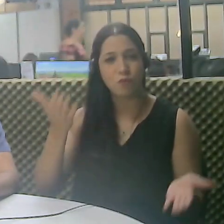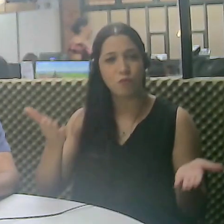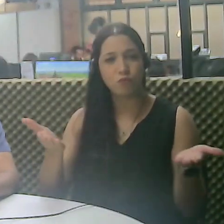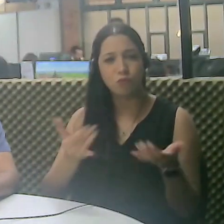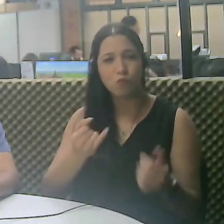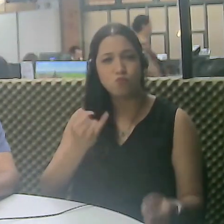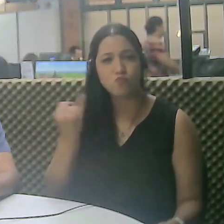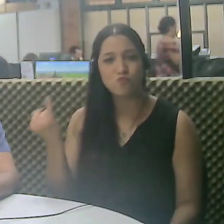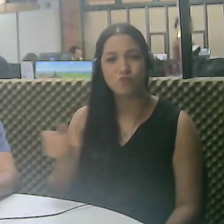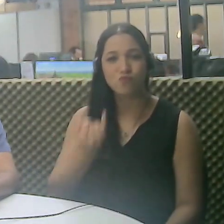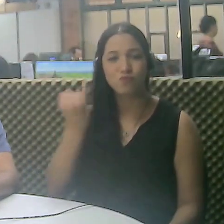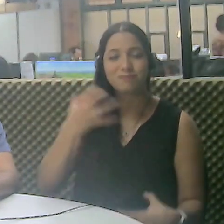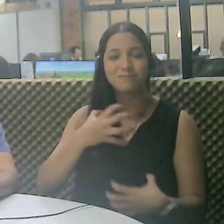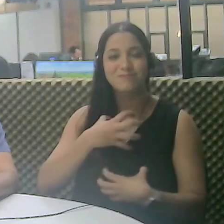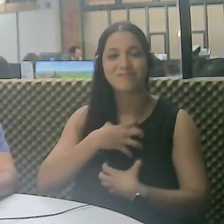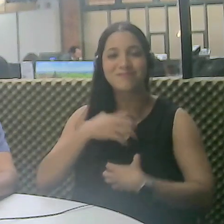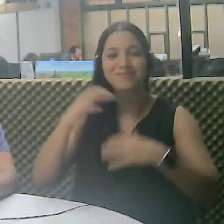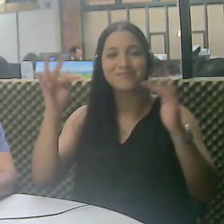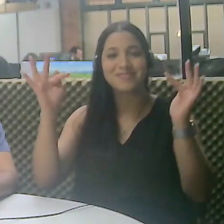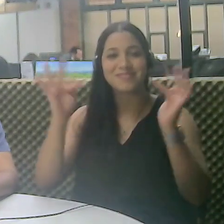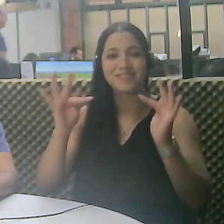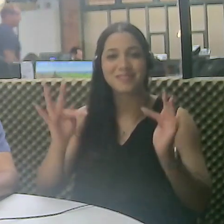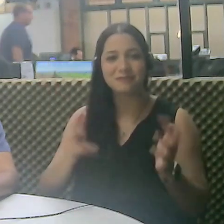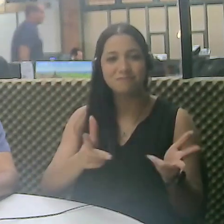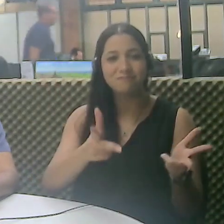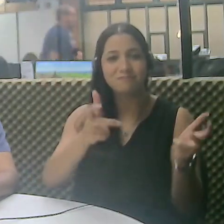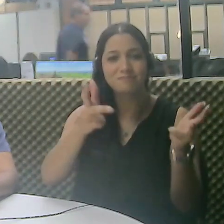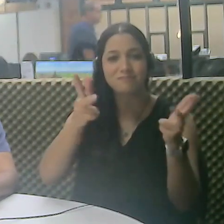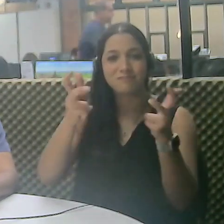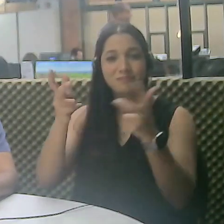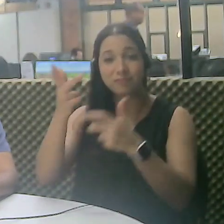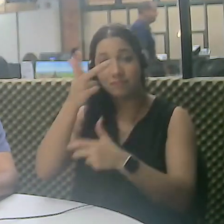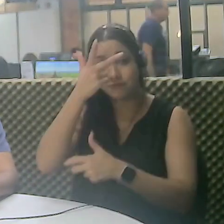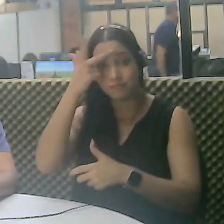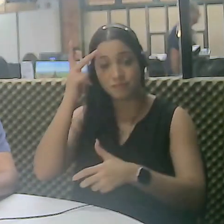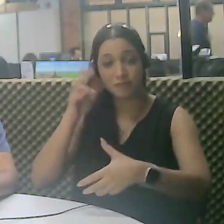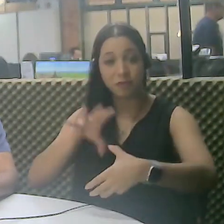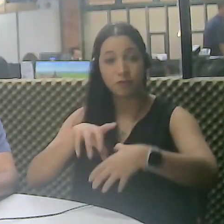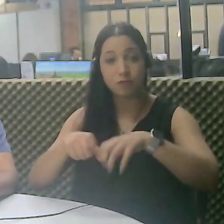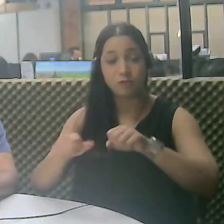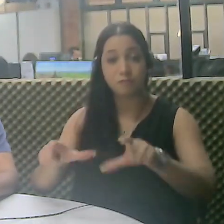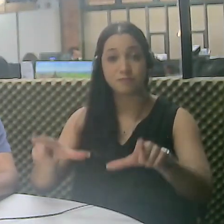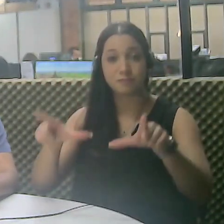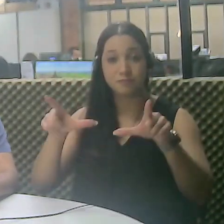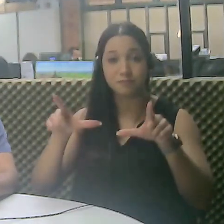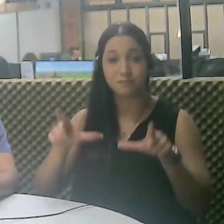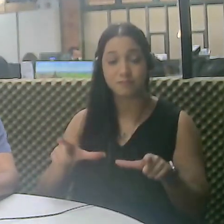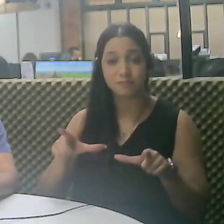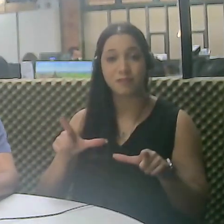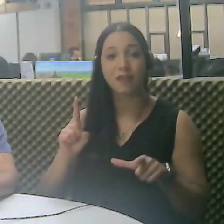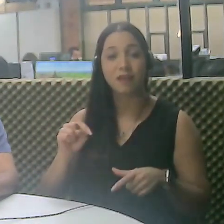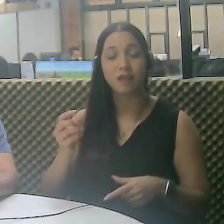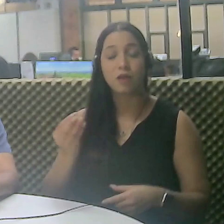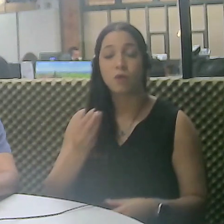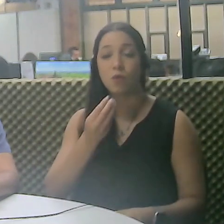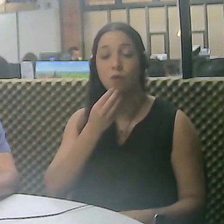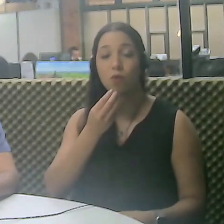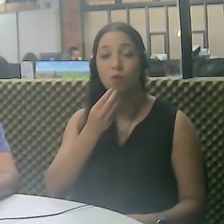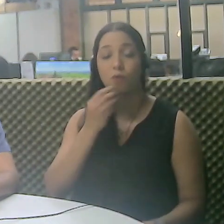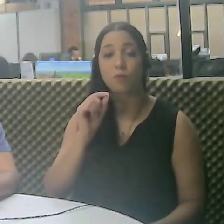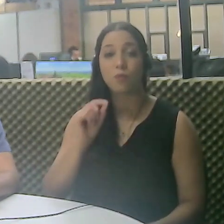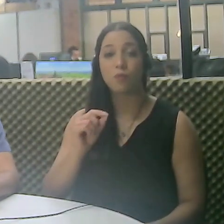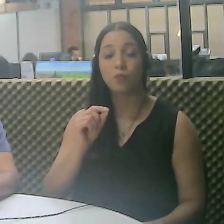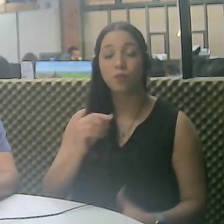assim, de muita alegria, porque a gente vê as pessoas qualificadas e requalificadas, porque isso traz uma possibilidade